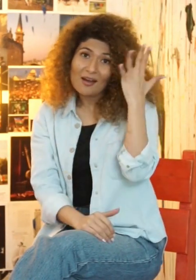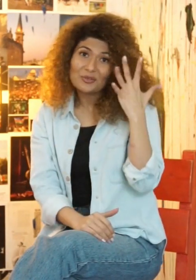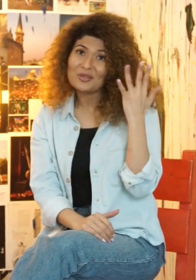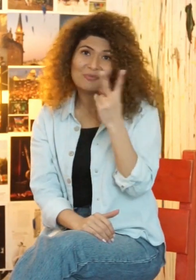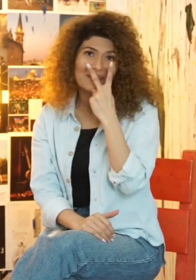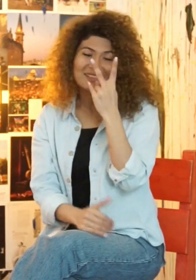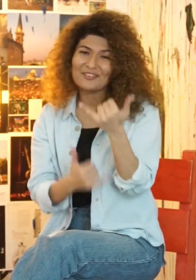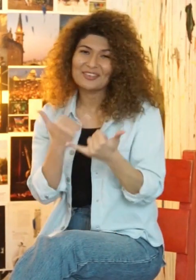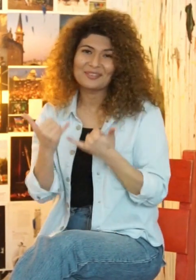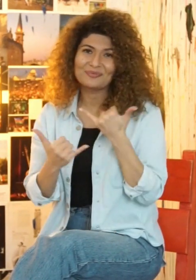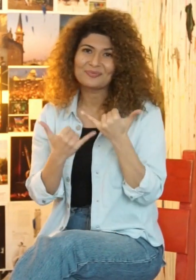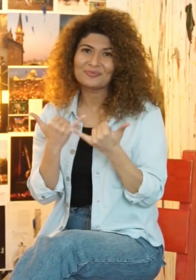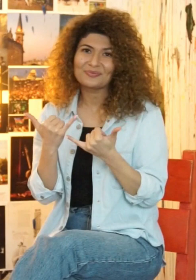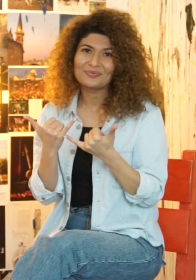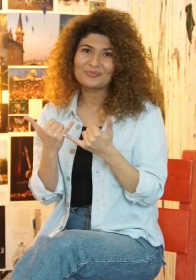Arzuya bax sevgilim.